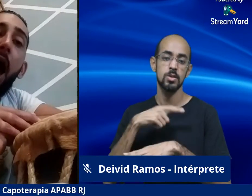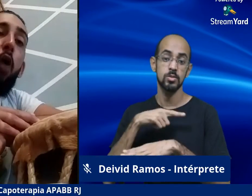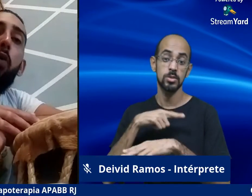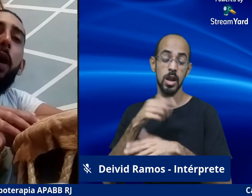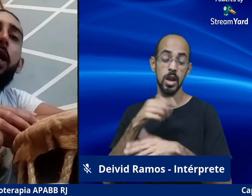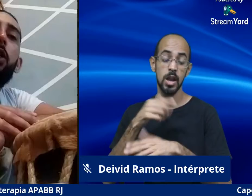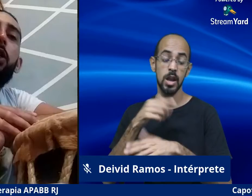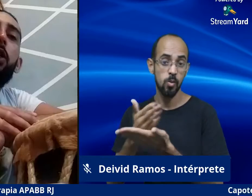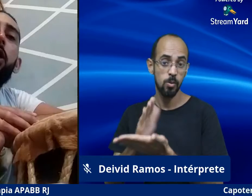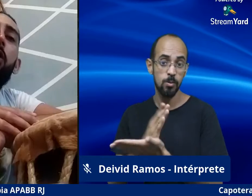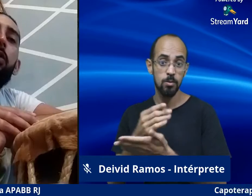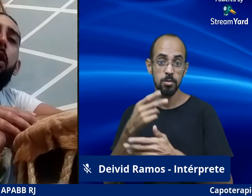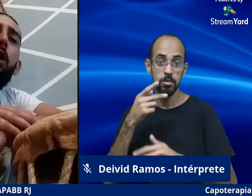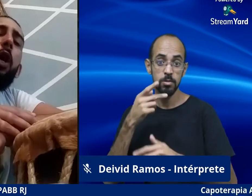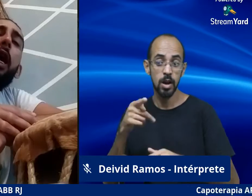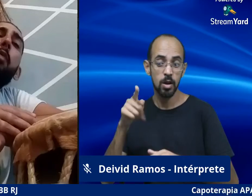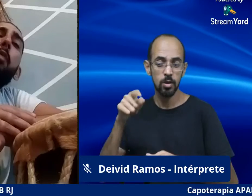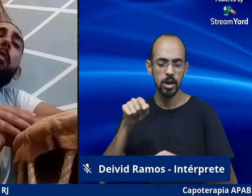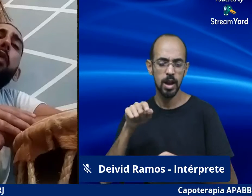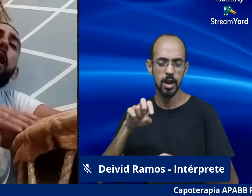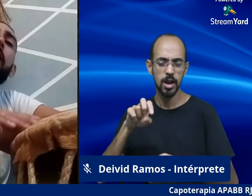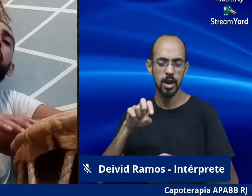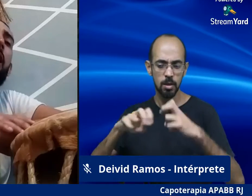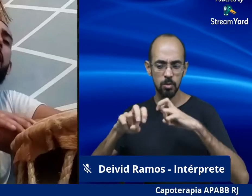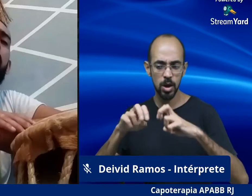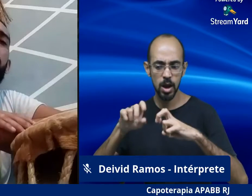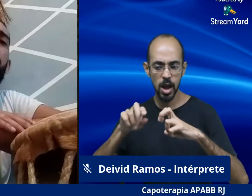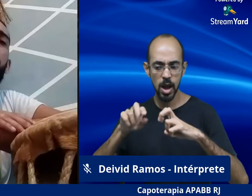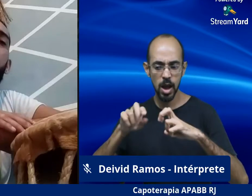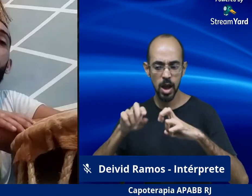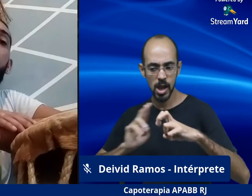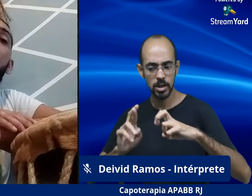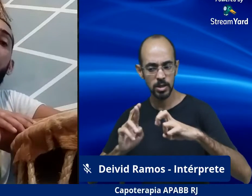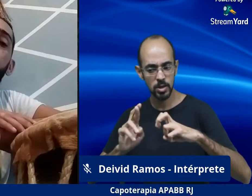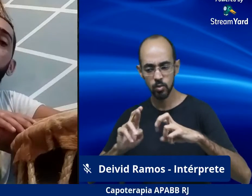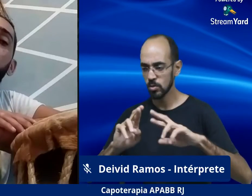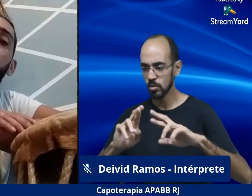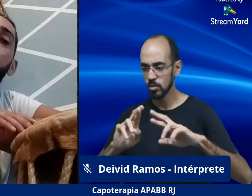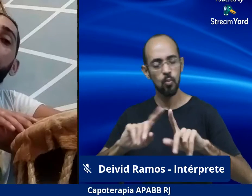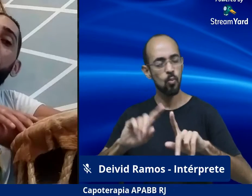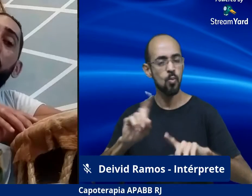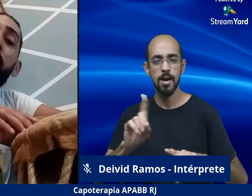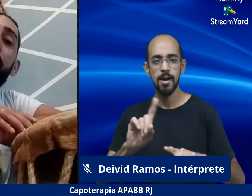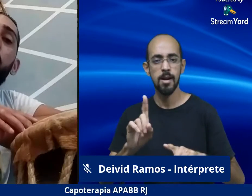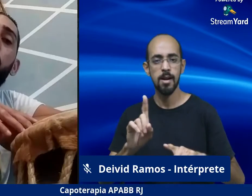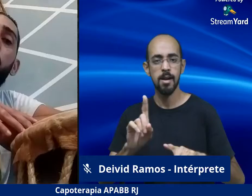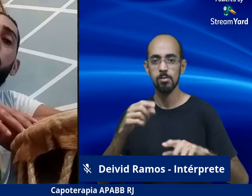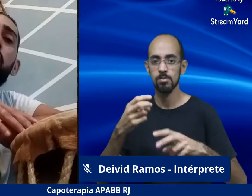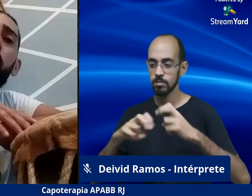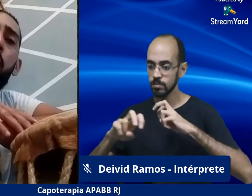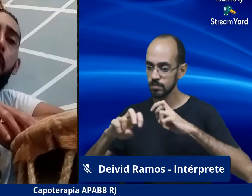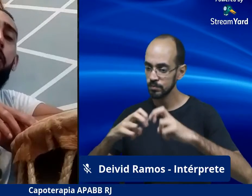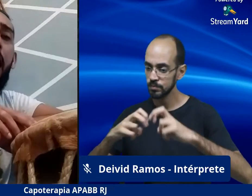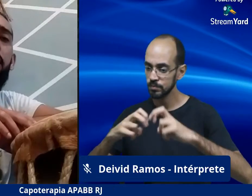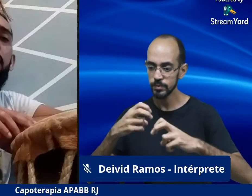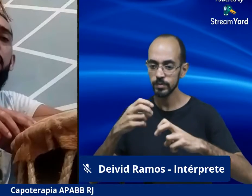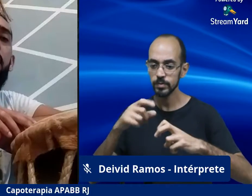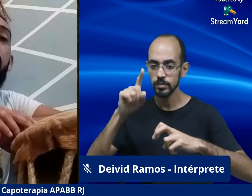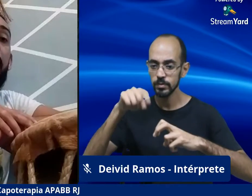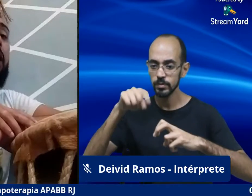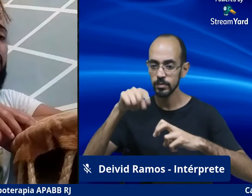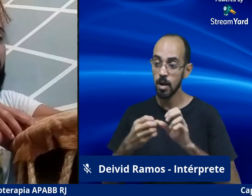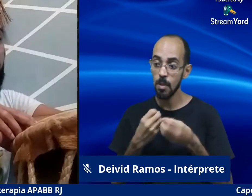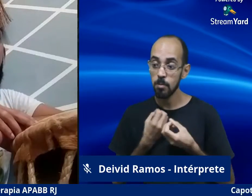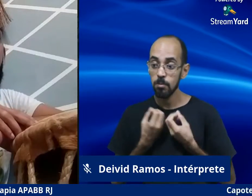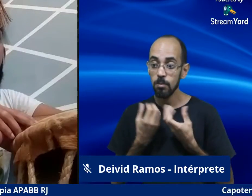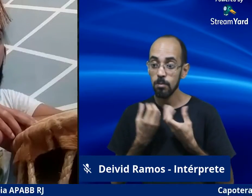a alguma religião. Só que a capoeira ela não tem religião. A capoeira é uma manifestação cultural popular.